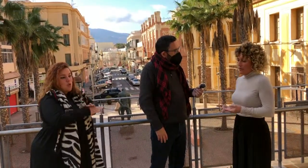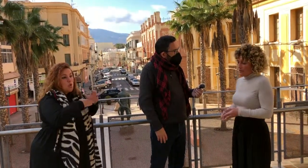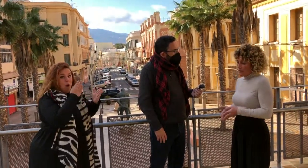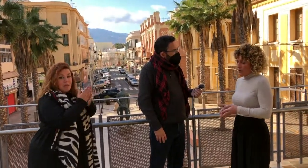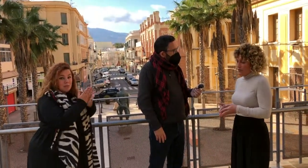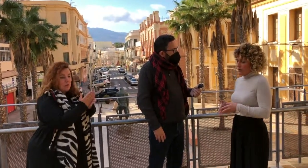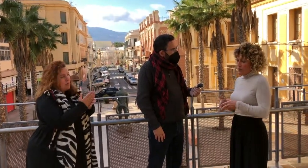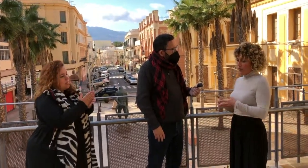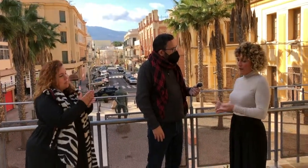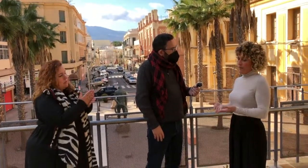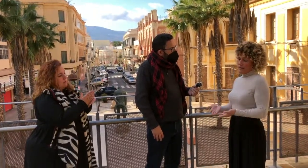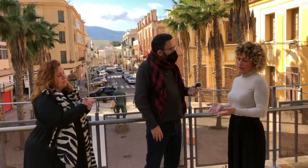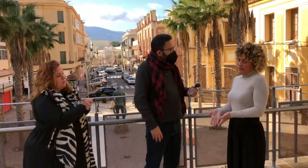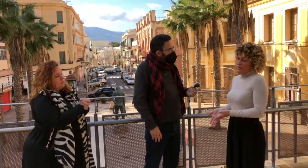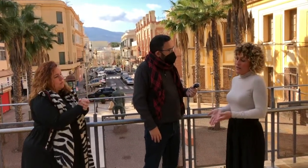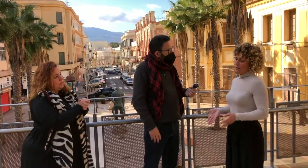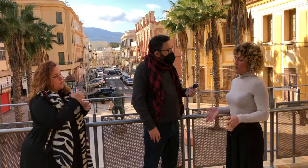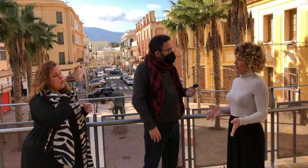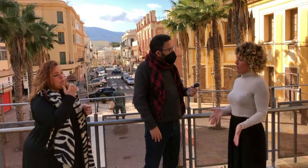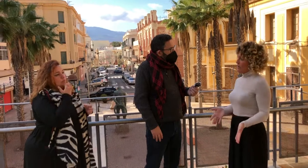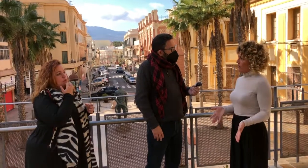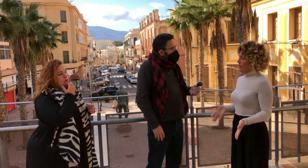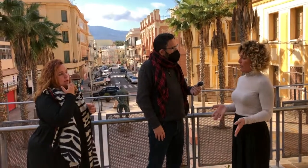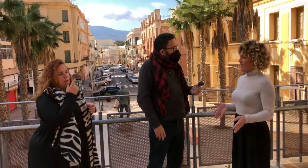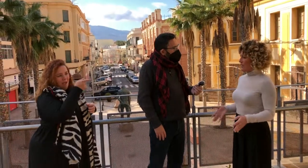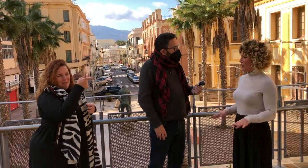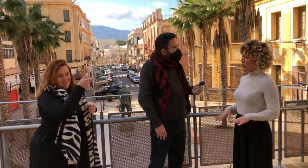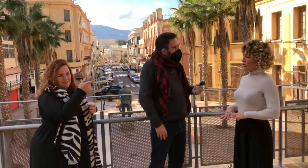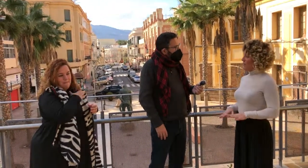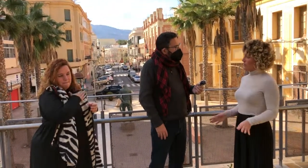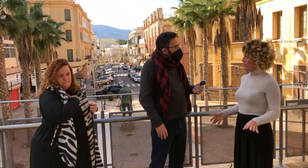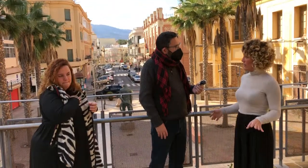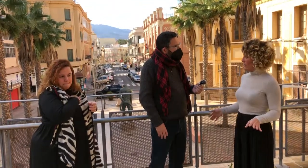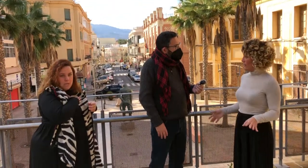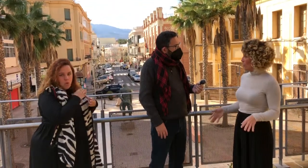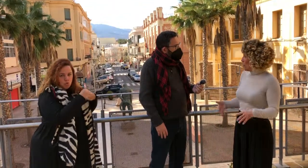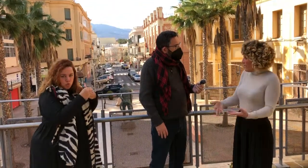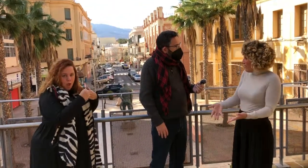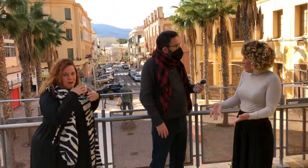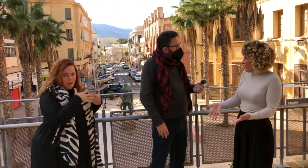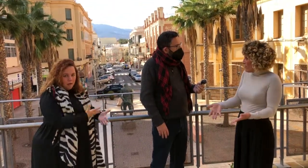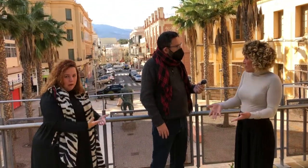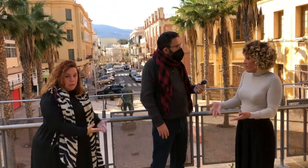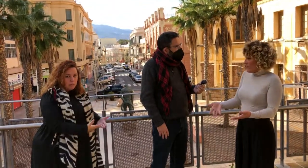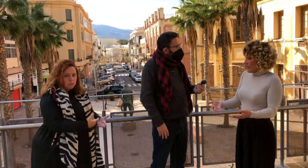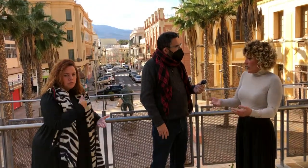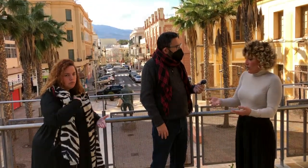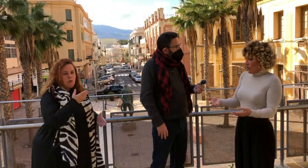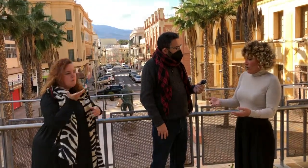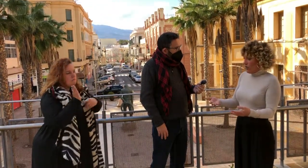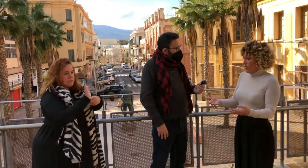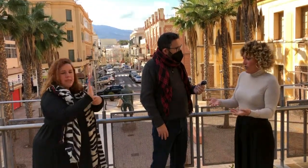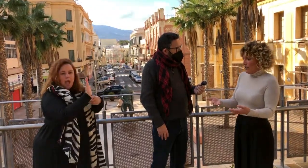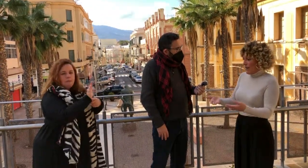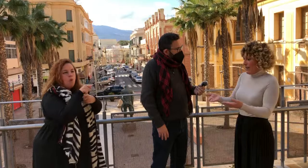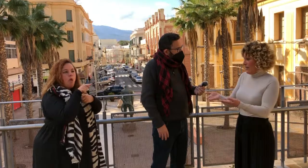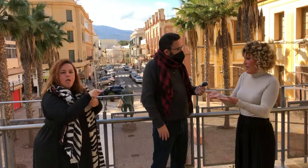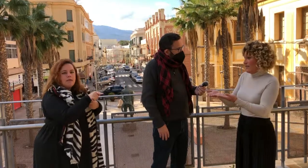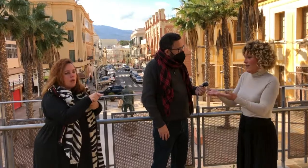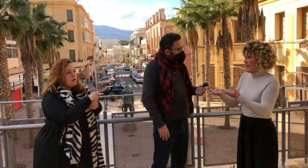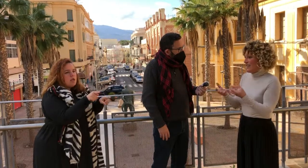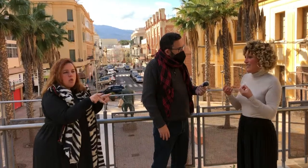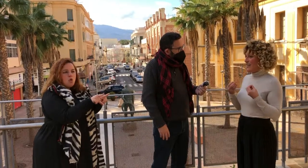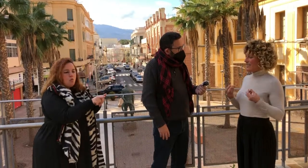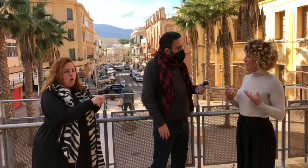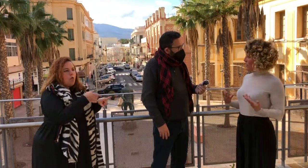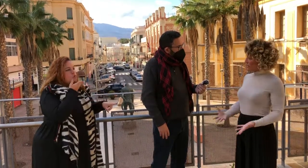yo por ejemplo, a esta chica la pongo de ejemplo, que yo no conozco personas oyentes o